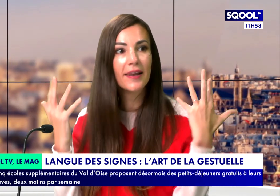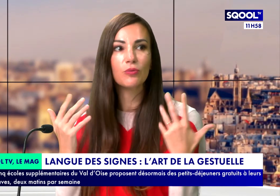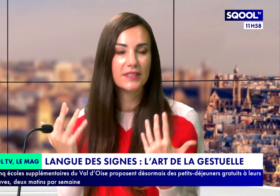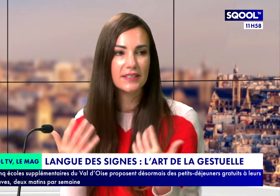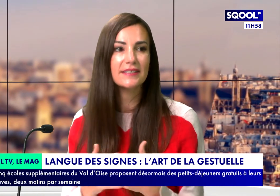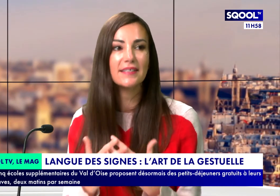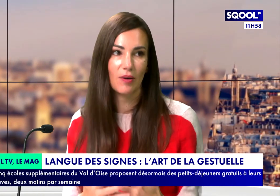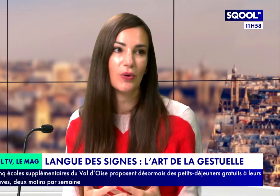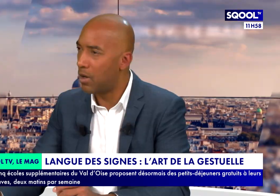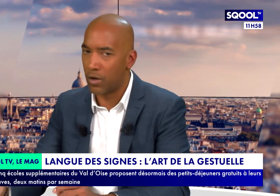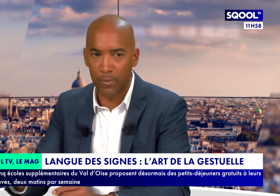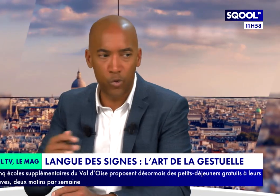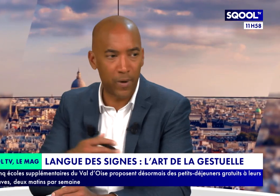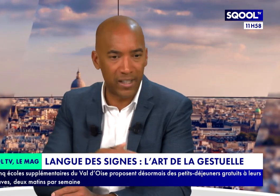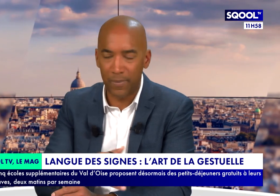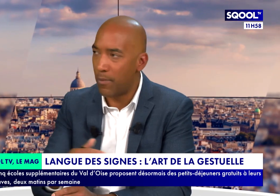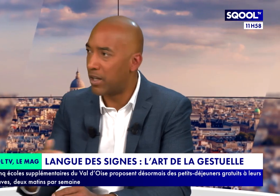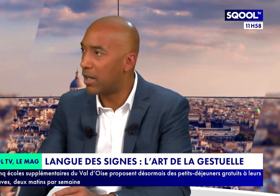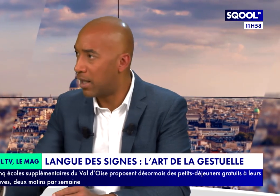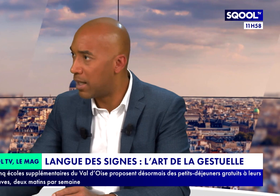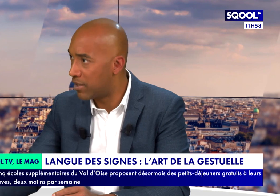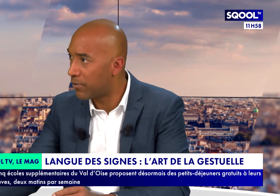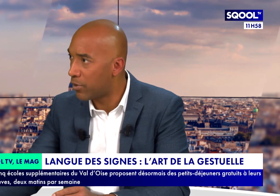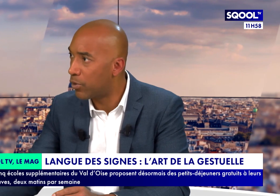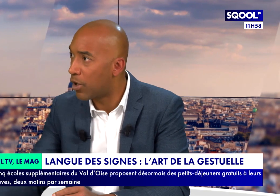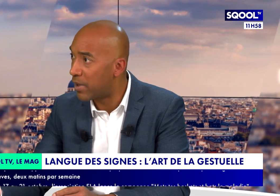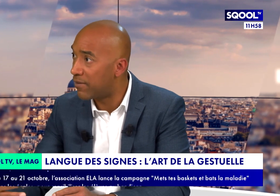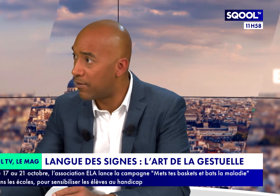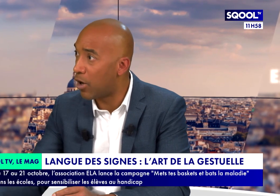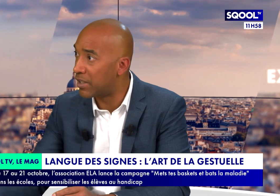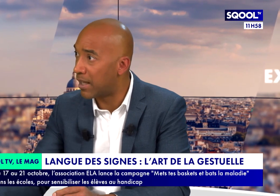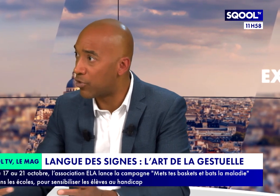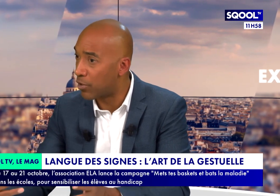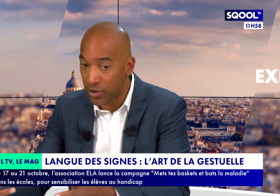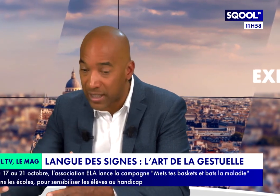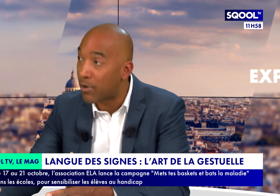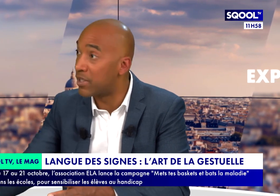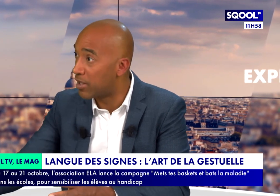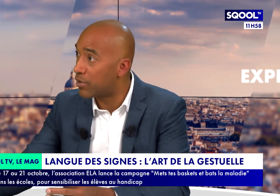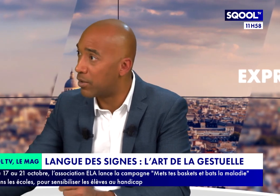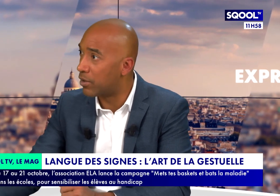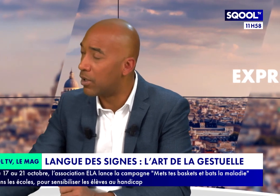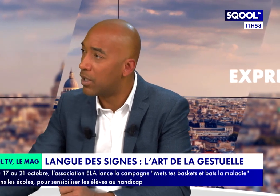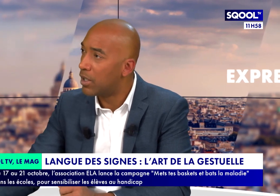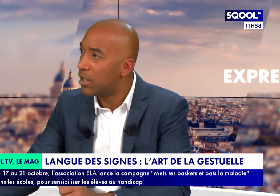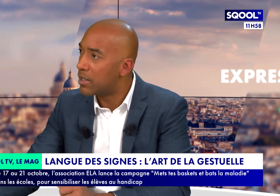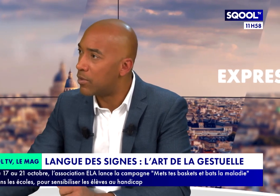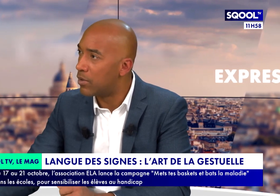linguistique. Ça, c'est important. On a beaucoup parlé des parents. Mais les enfants, eux, comment ils vivent leur handicap ? Et justement, cet apprentissage aussi, c'est une